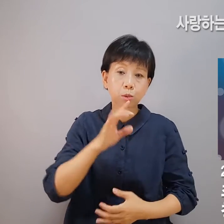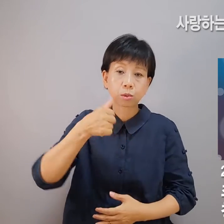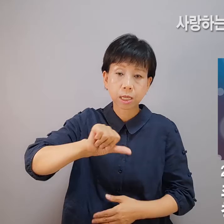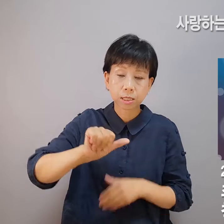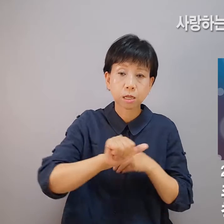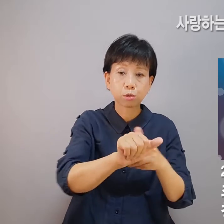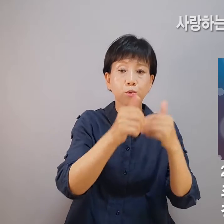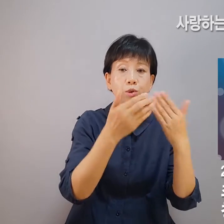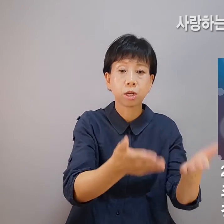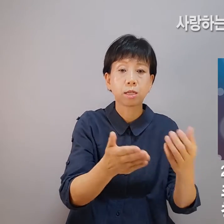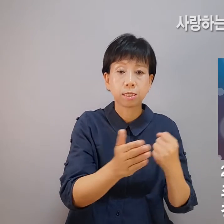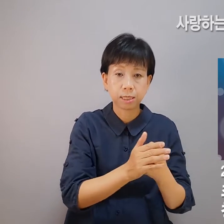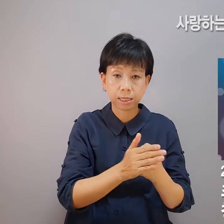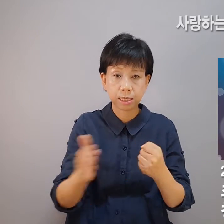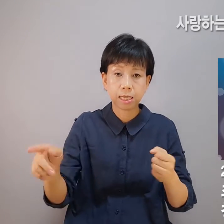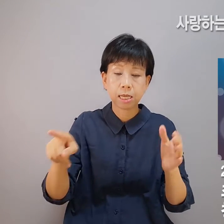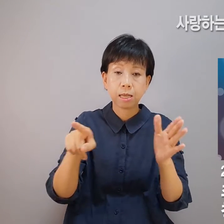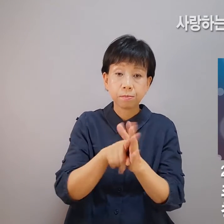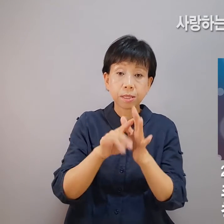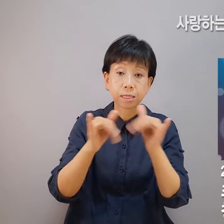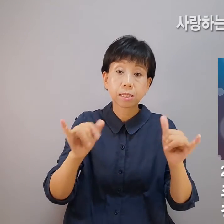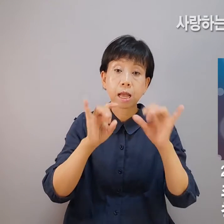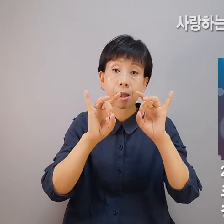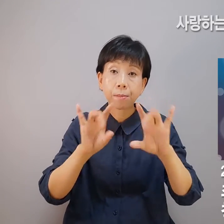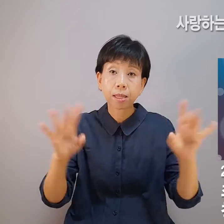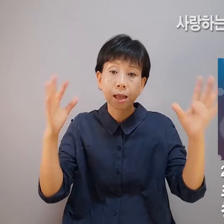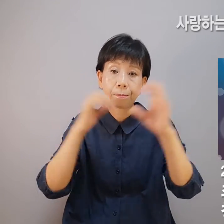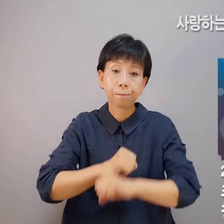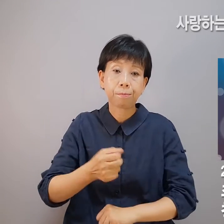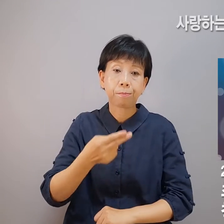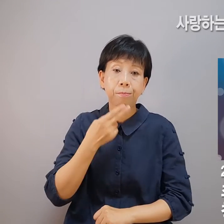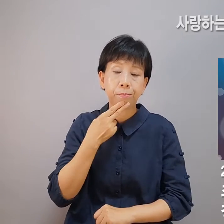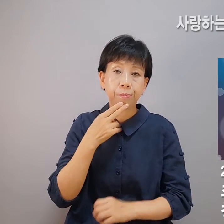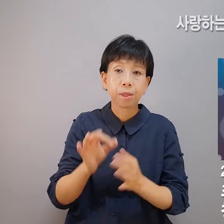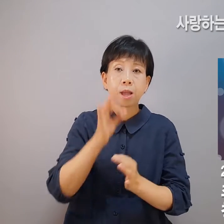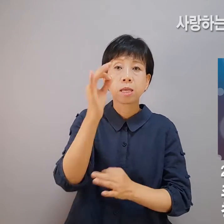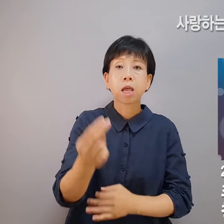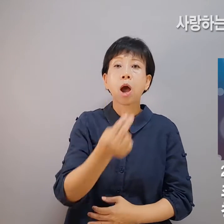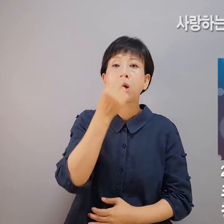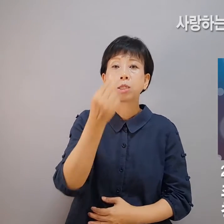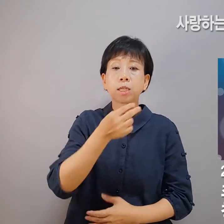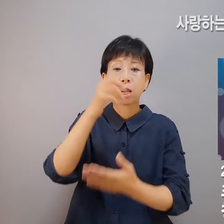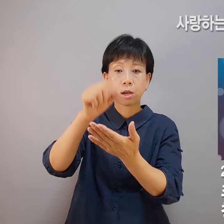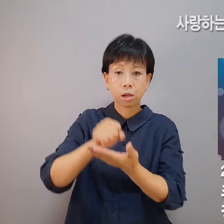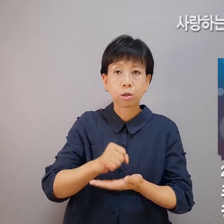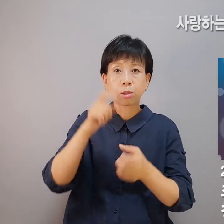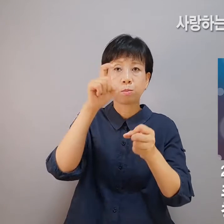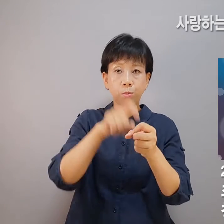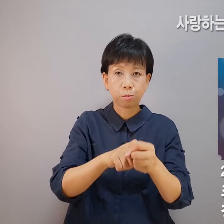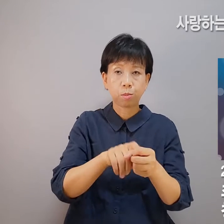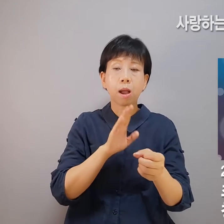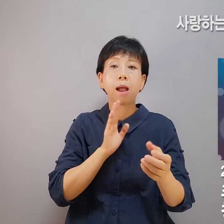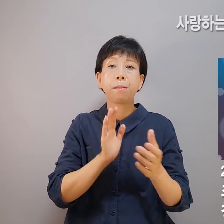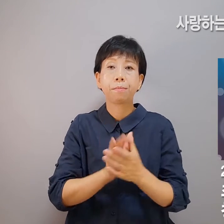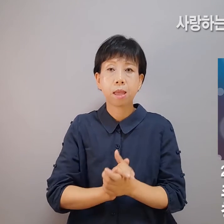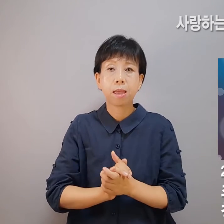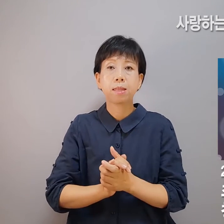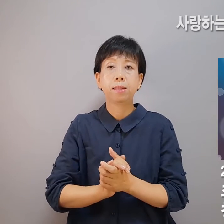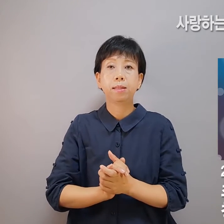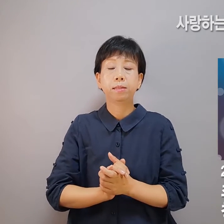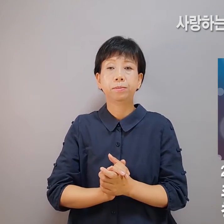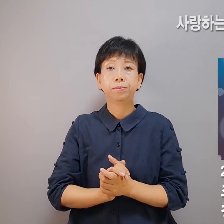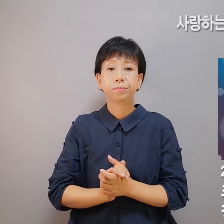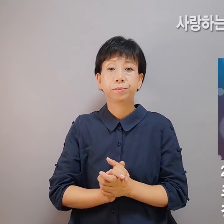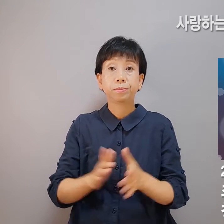독생자를 주셨으니 이는 그를 믿는 자마다 멸망하지 않고 영생을 얻게 하려 하심이라.